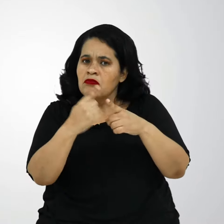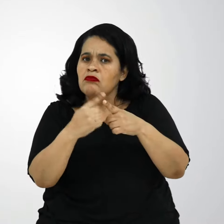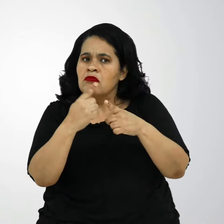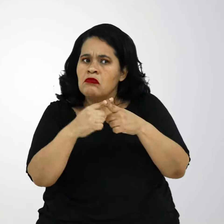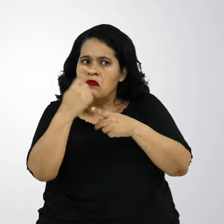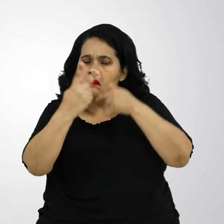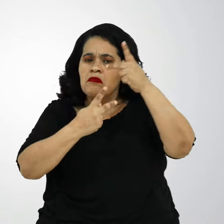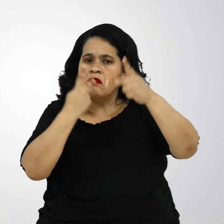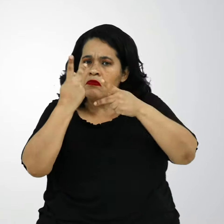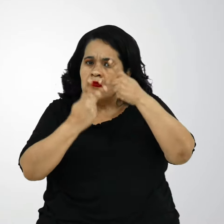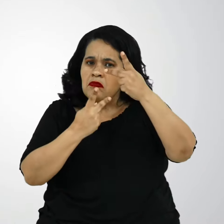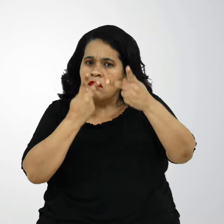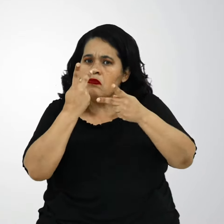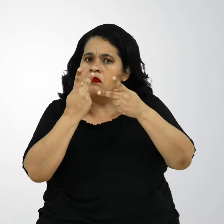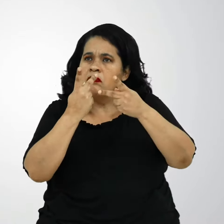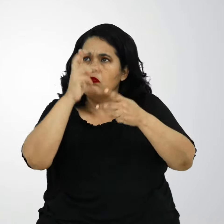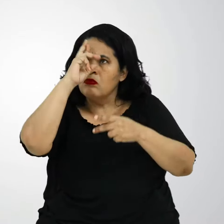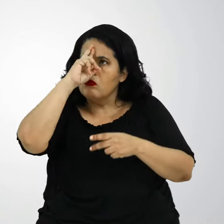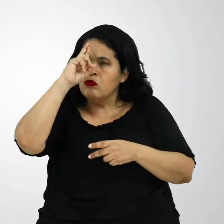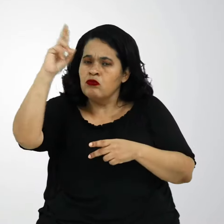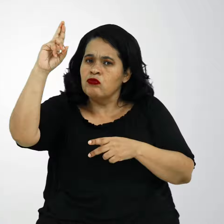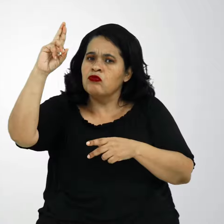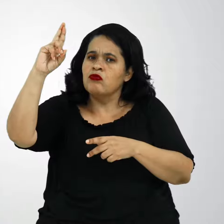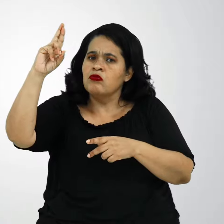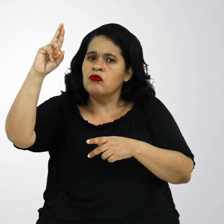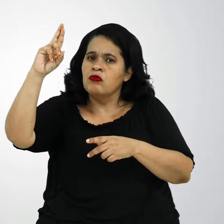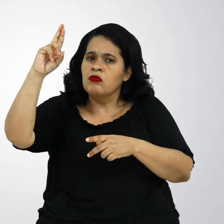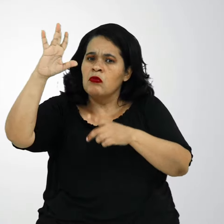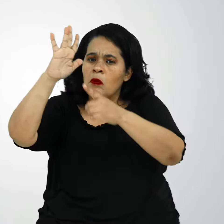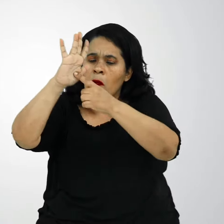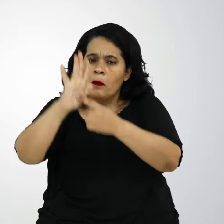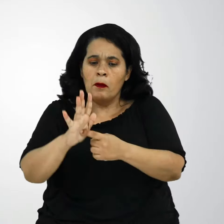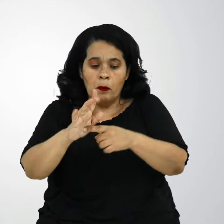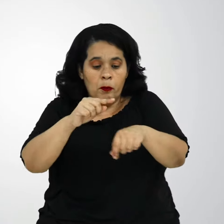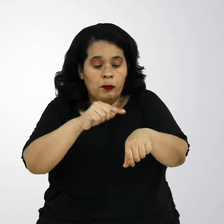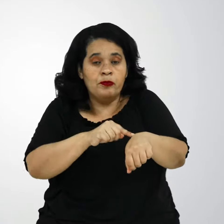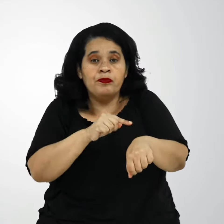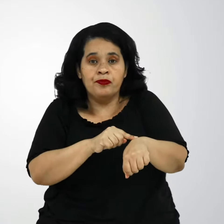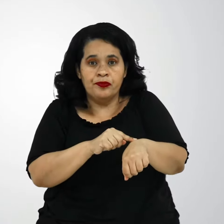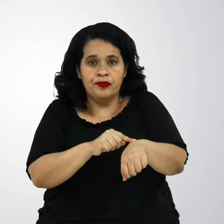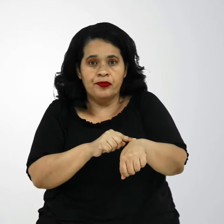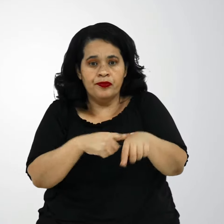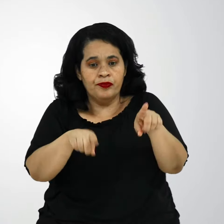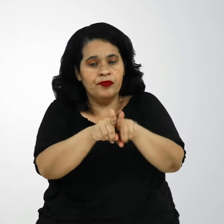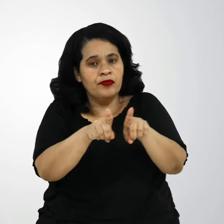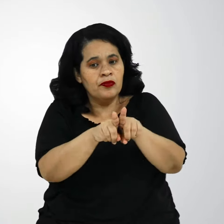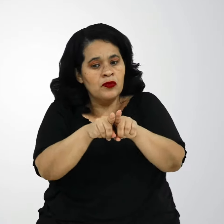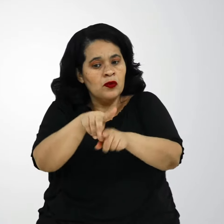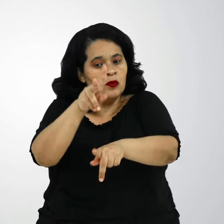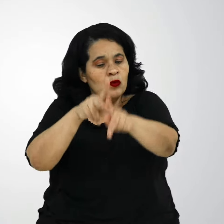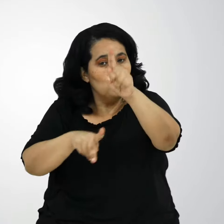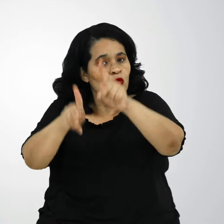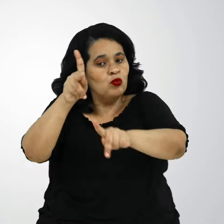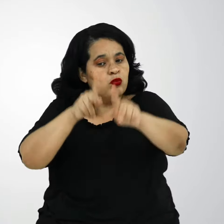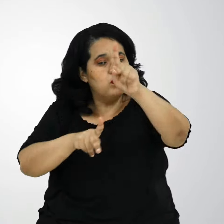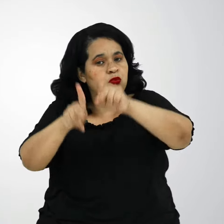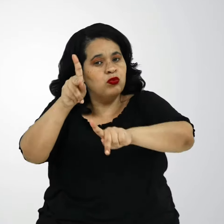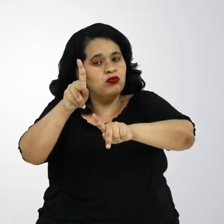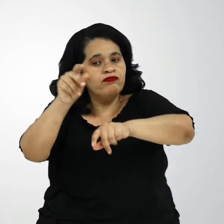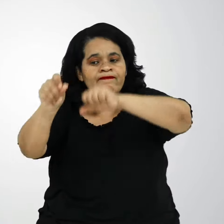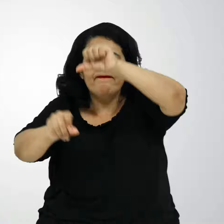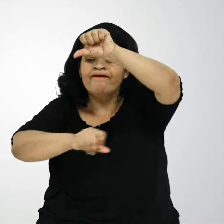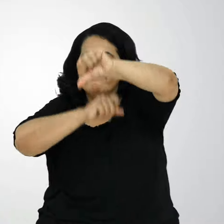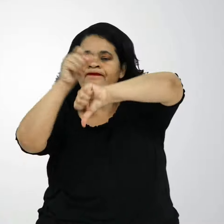Senhor determina. Nesse tempo, diz o texto, que Deus restauraria o povo. Deus está restaurando o povo